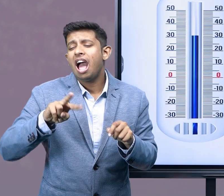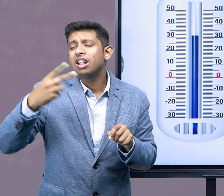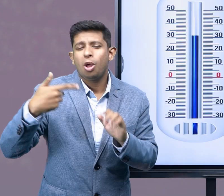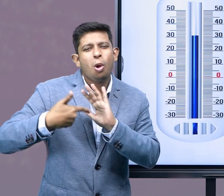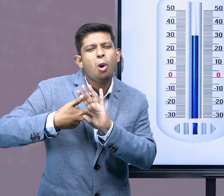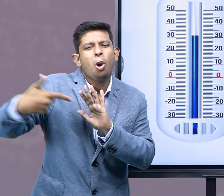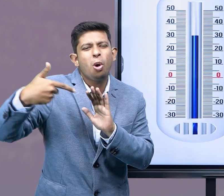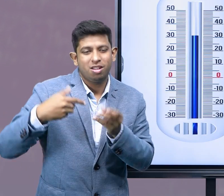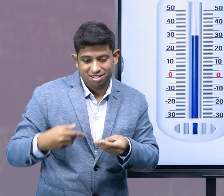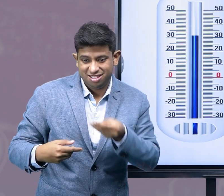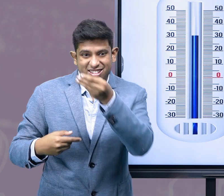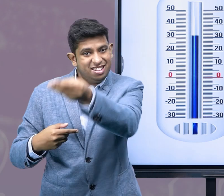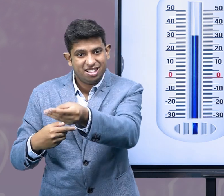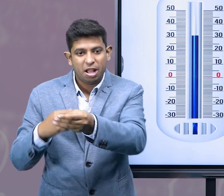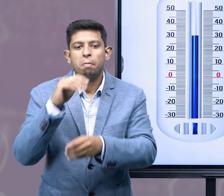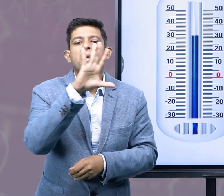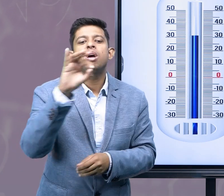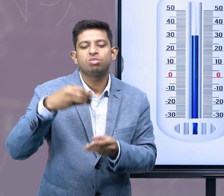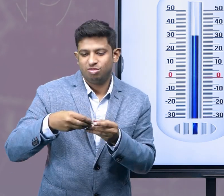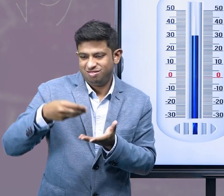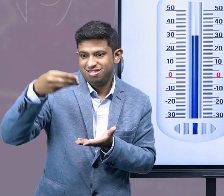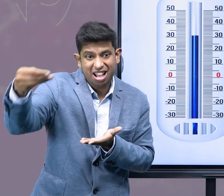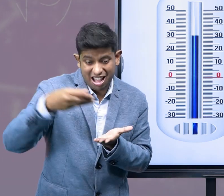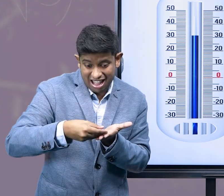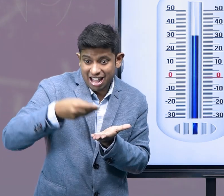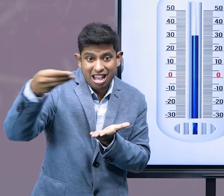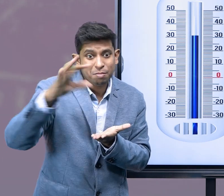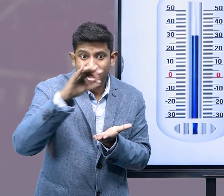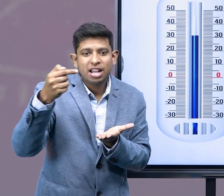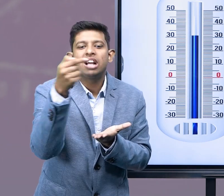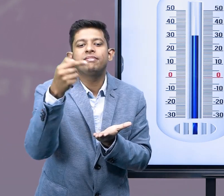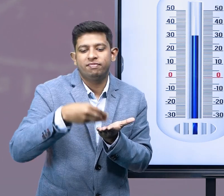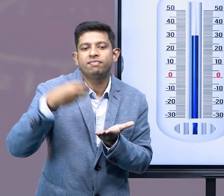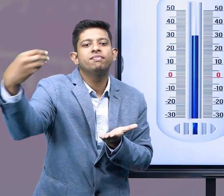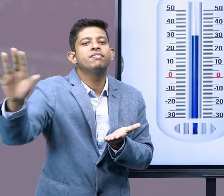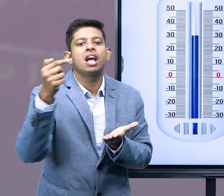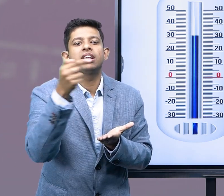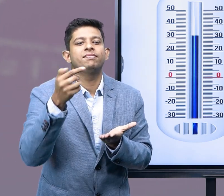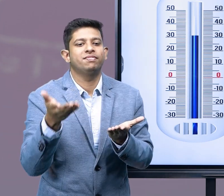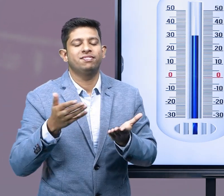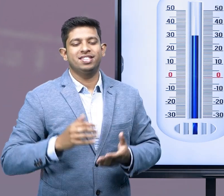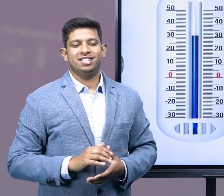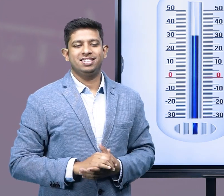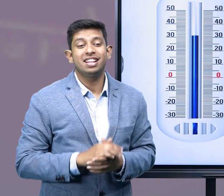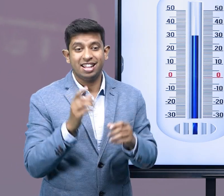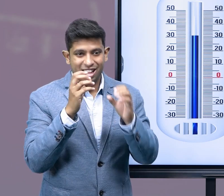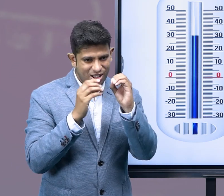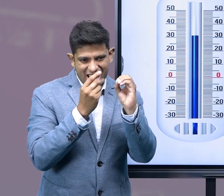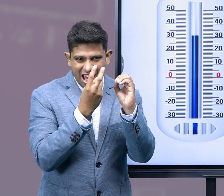है। लेकिन यदि आप किसी को 500 रुपए उधार देते हैं तो वह एक ऋणात्मक